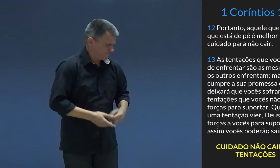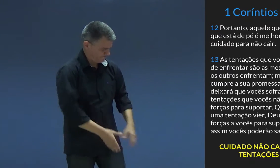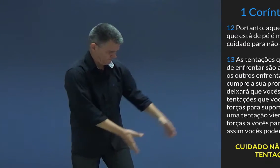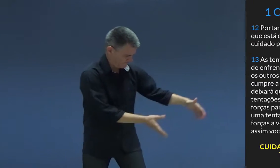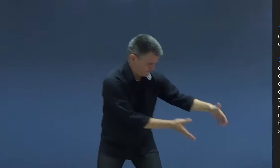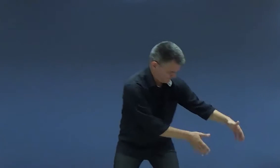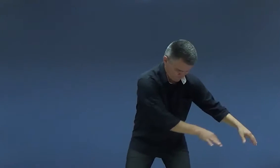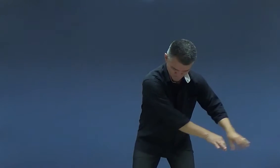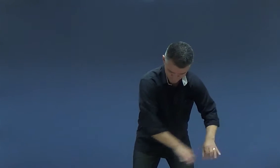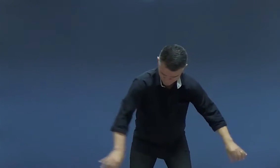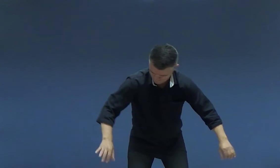exercício.